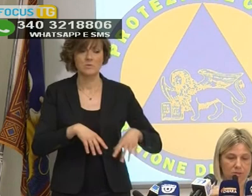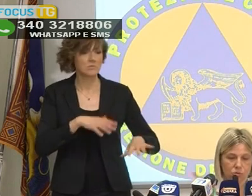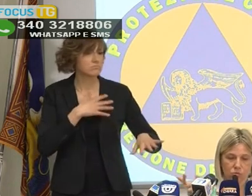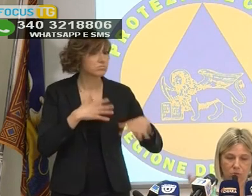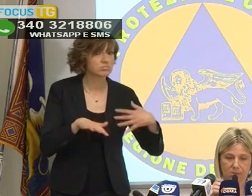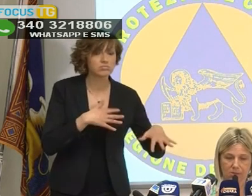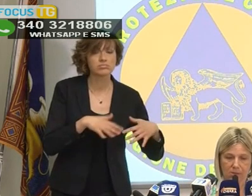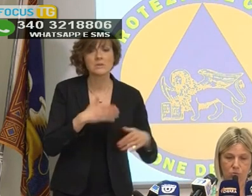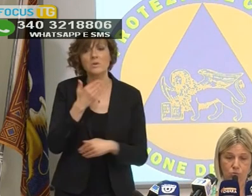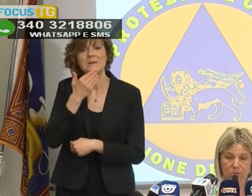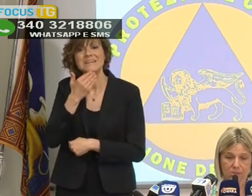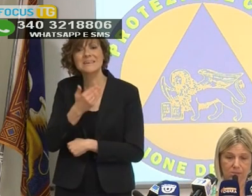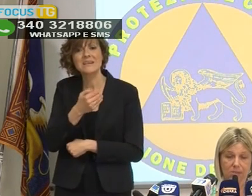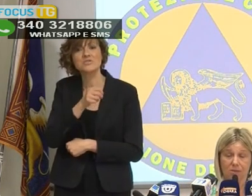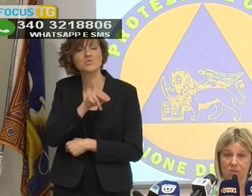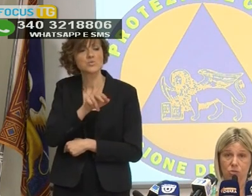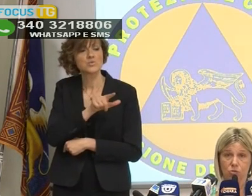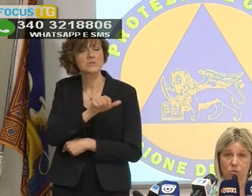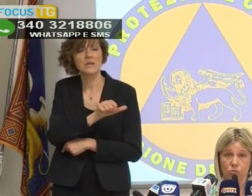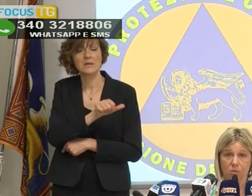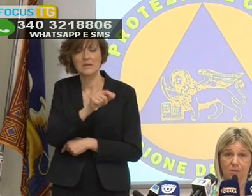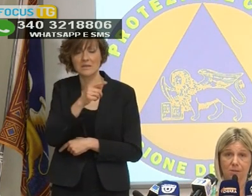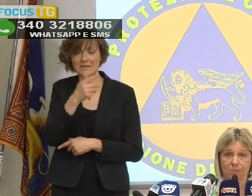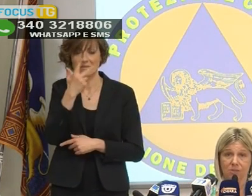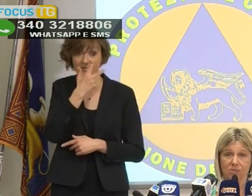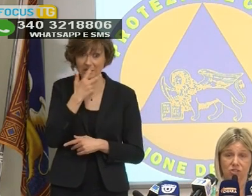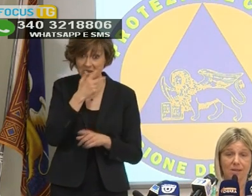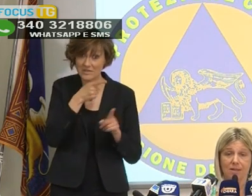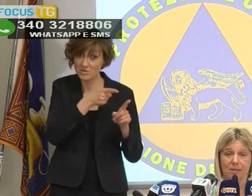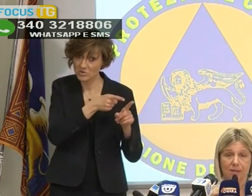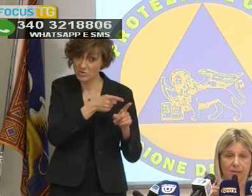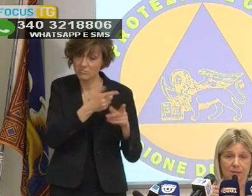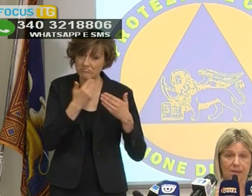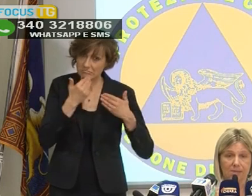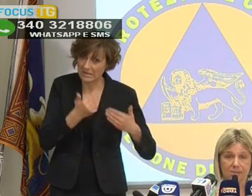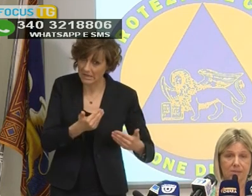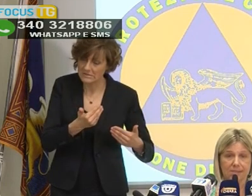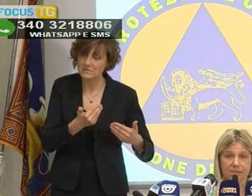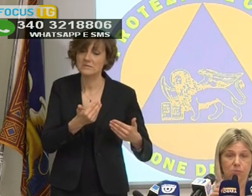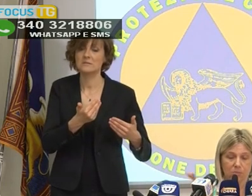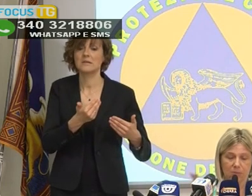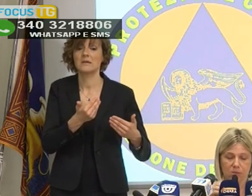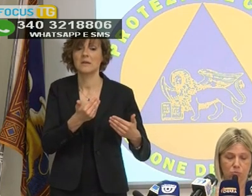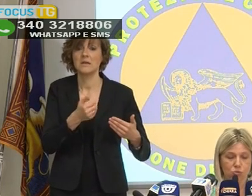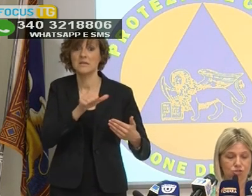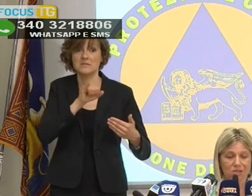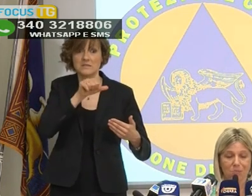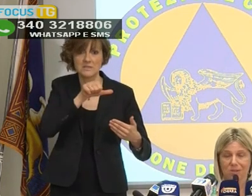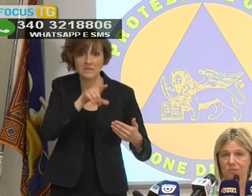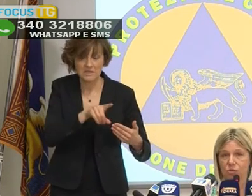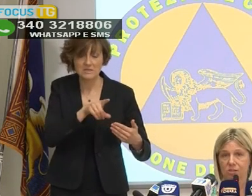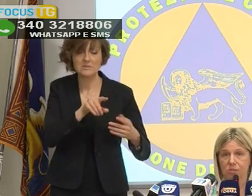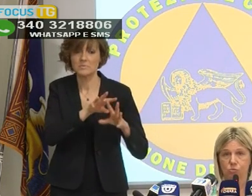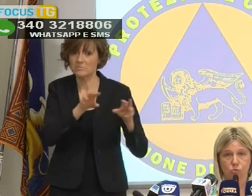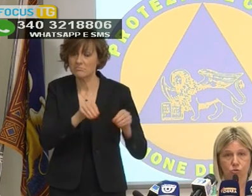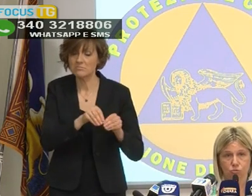quindi io ringrazio sicuramente l'USL di Treviso, l'USL trevigiana il SISP, la microbiologia,